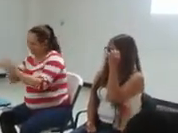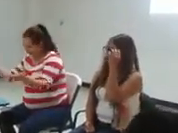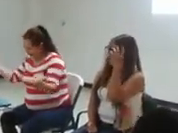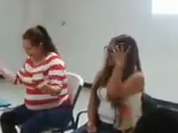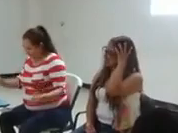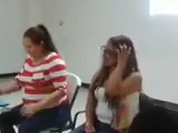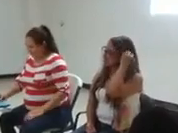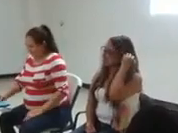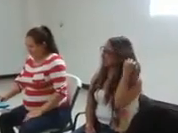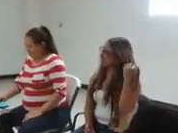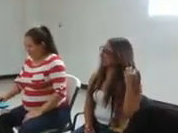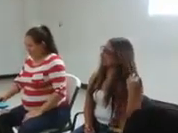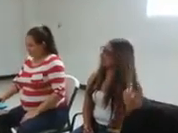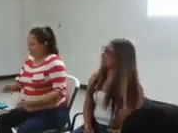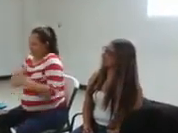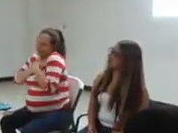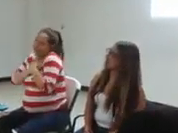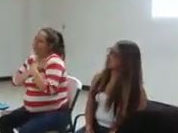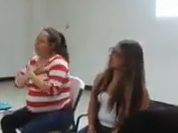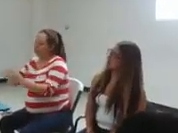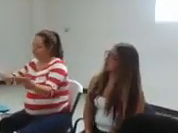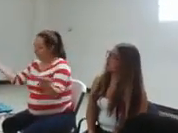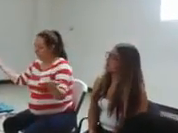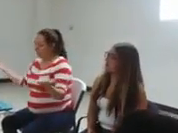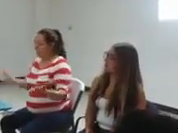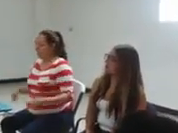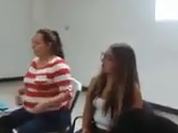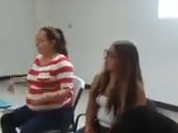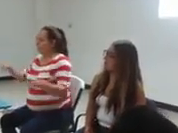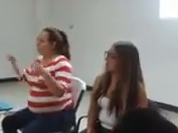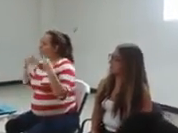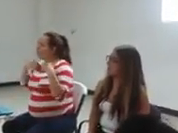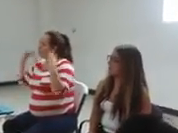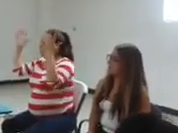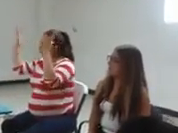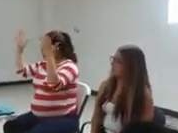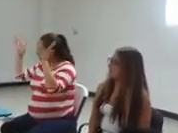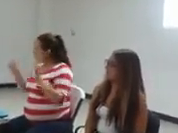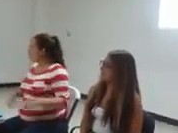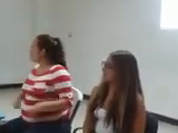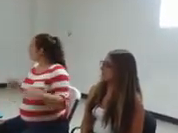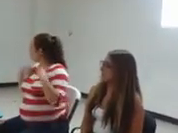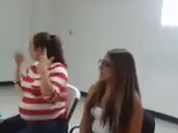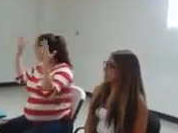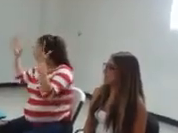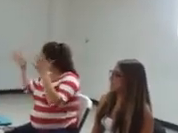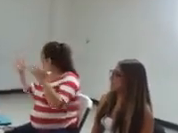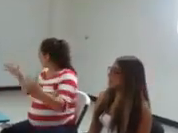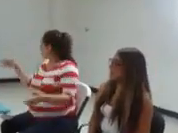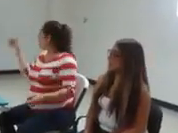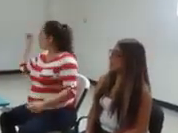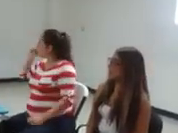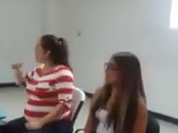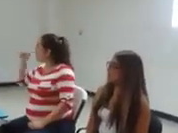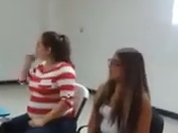brinda. ¿Ok? Entonces que todo se brinda. Y luego celebra la vida, celebra a la vida,